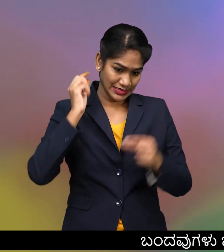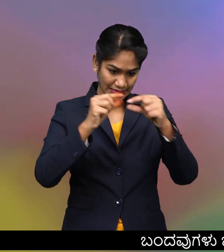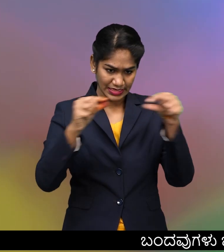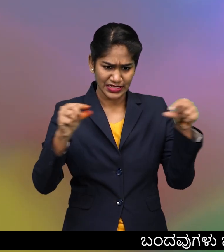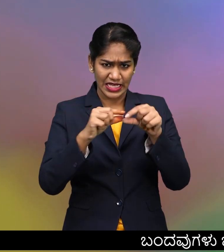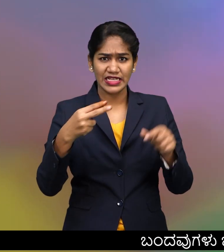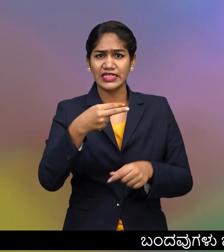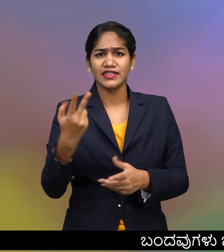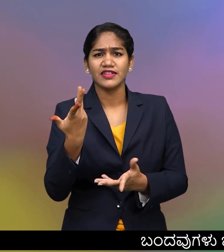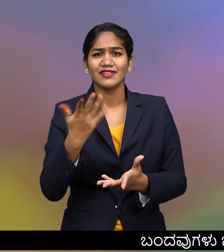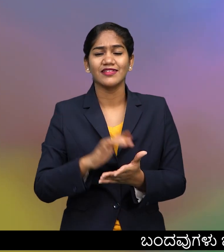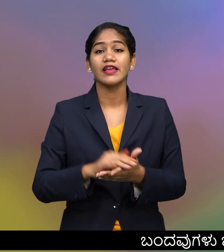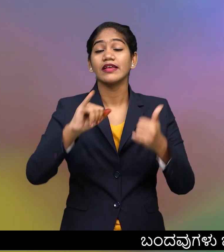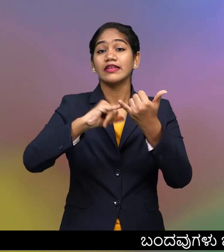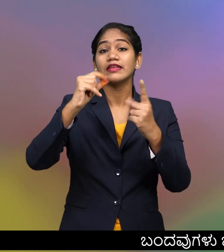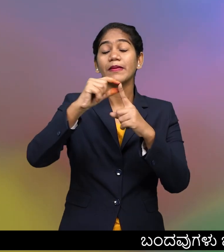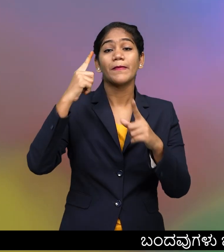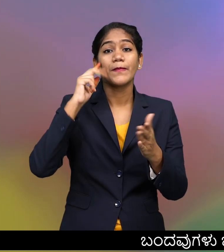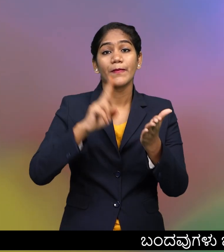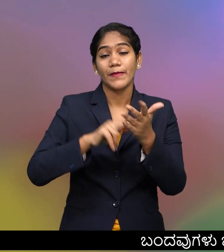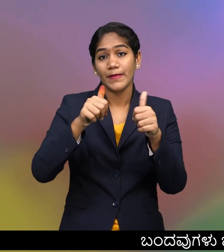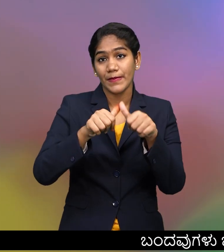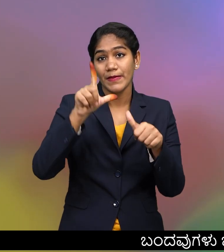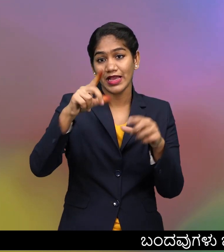ಬಂದವುಗಳನ್ನು ಬೆನ್ನುಹುರಿ ನರಗಳಾಗಿವೆ.